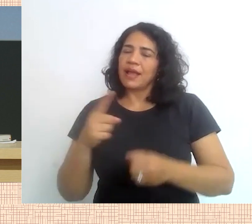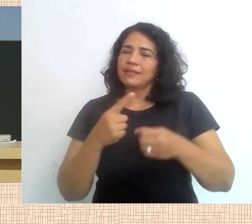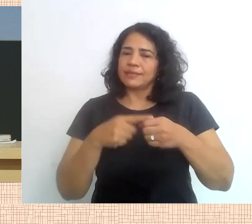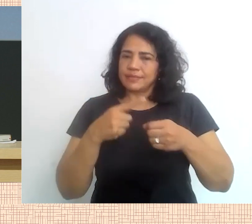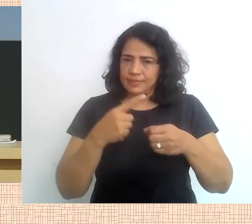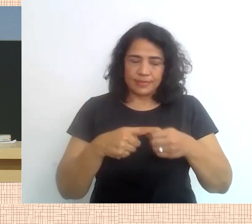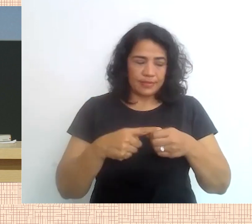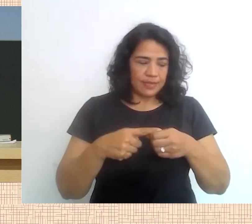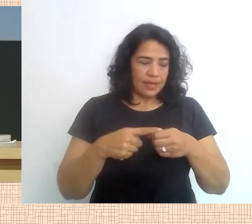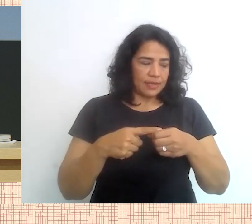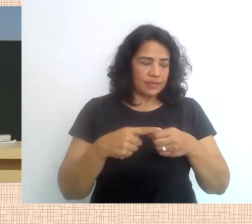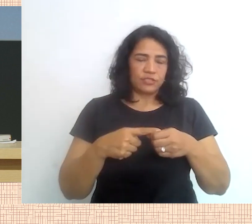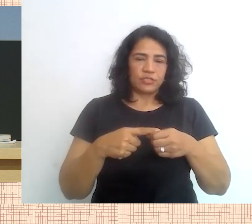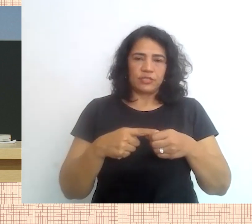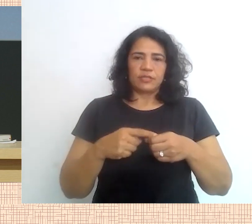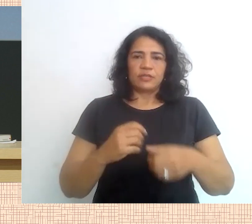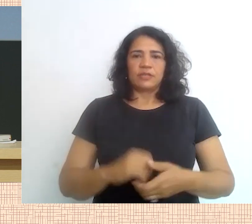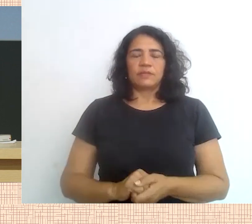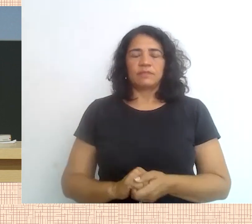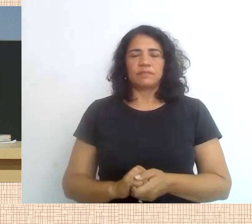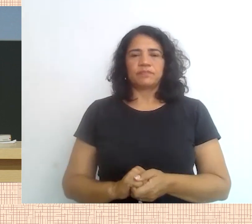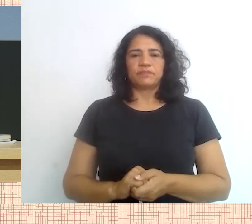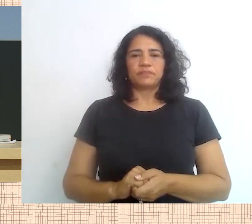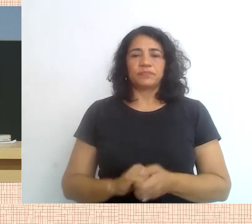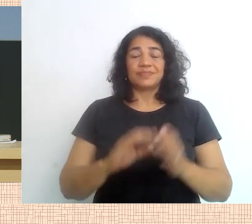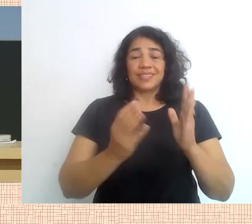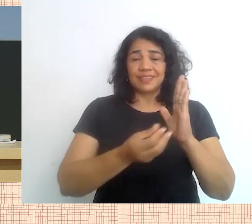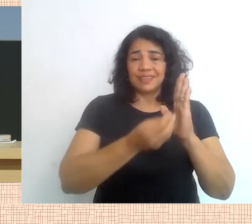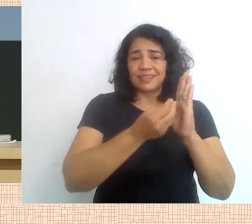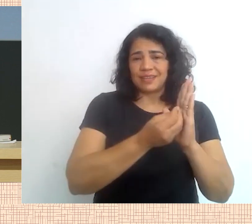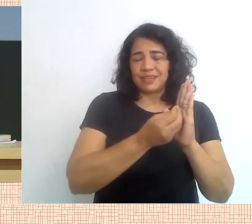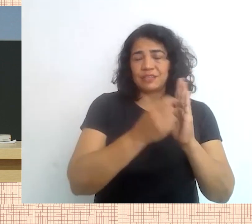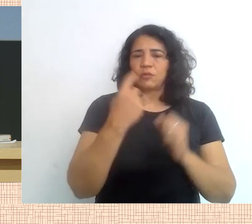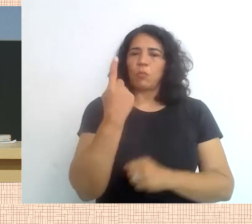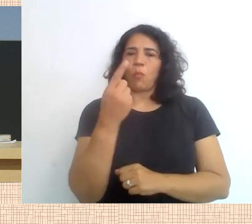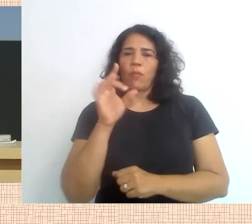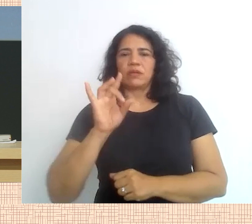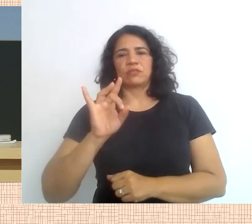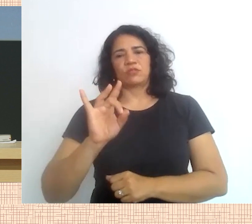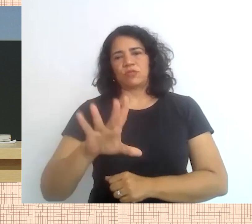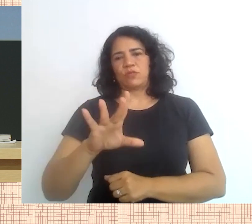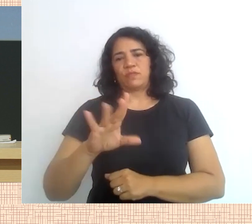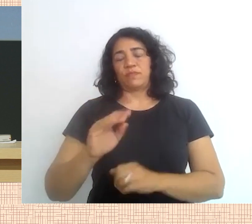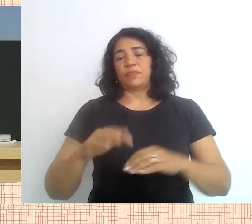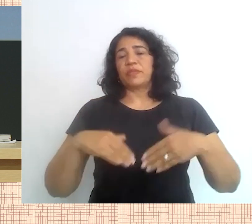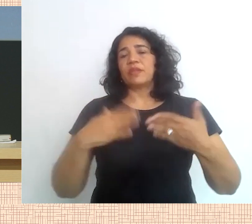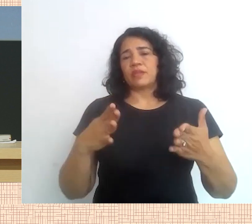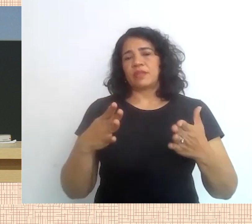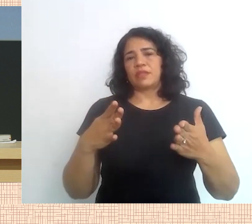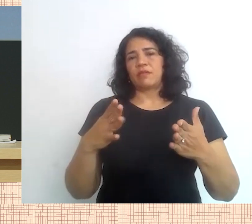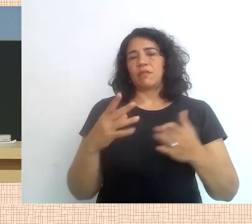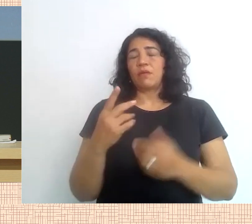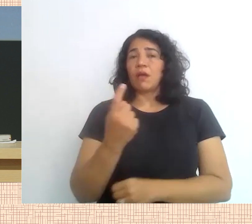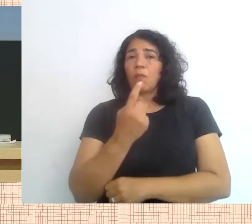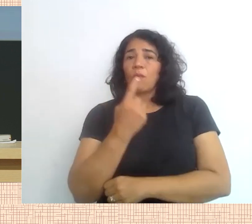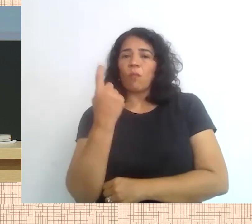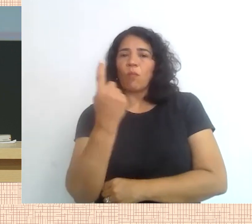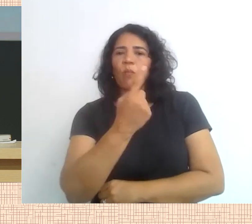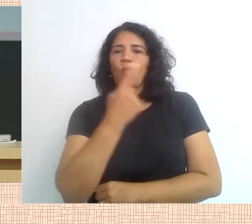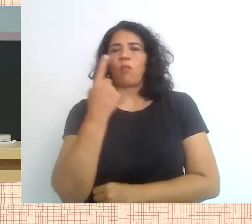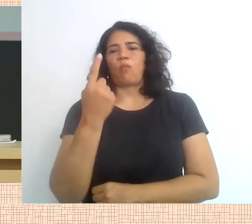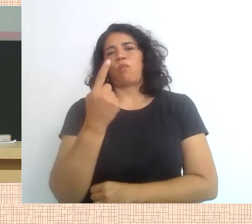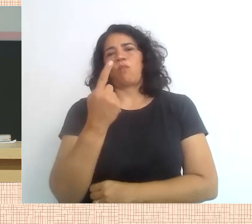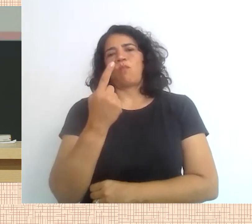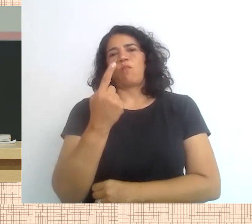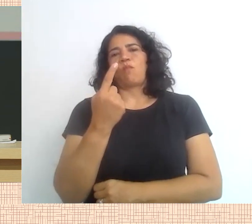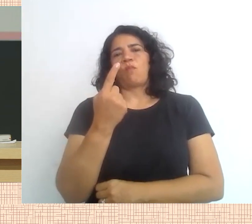na luz da Bíblia, é uma só igreja, certo? E essa é a unidade prática que Deus propôs para a vida